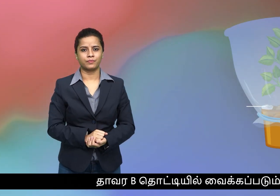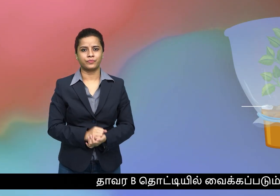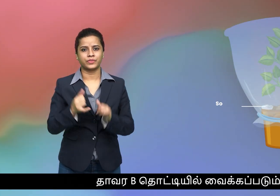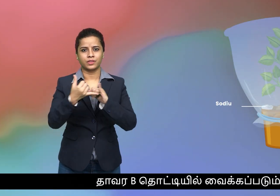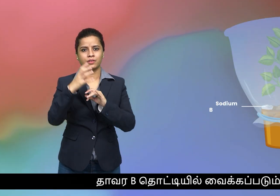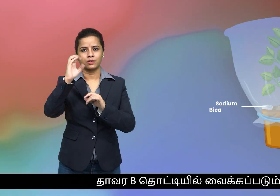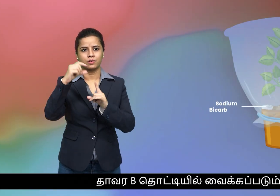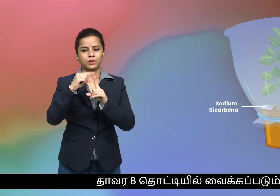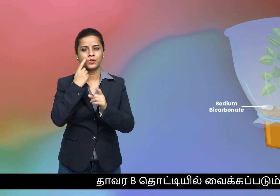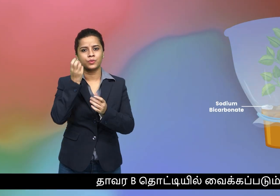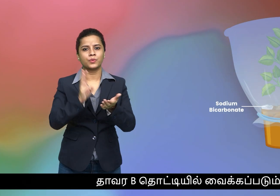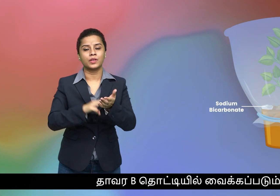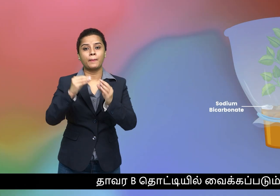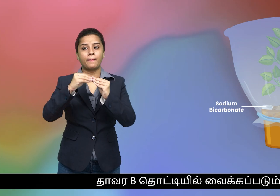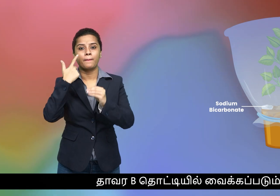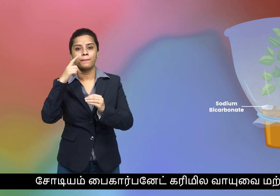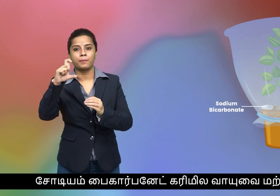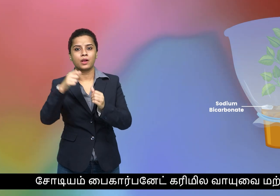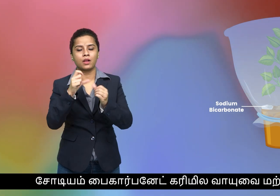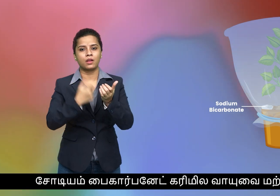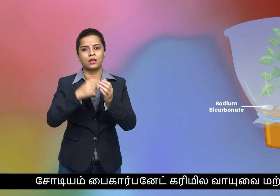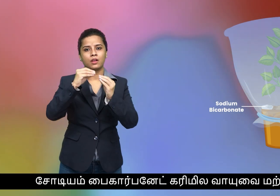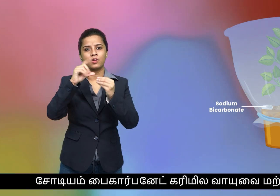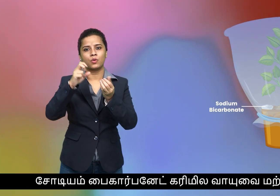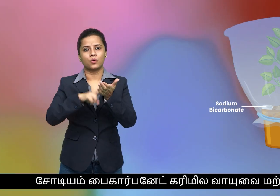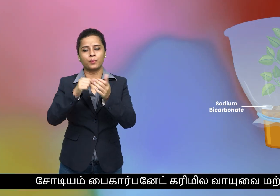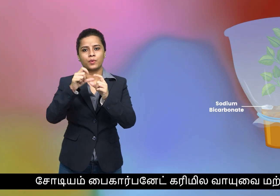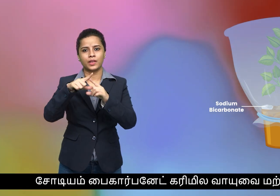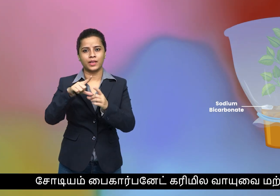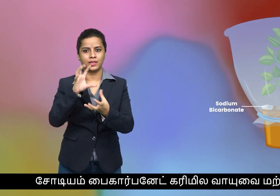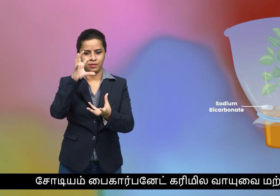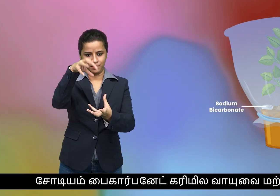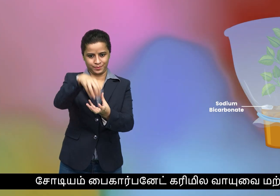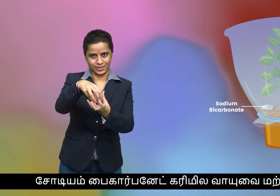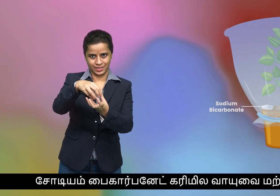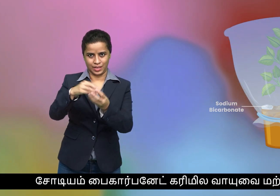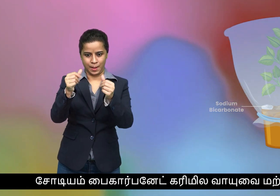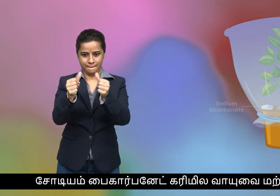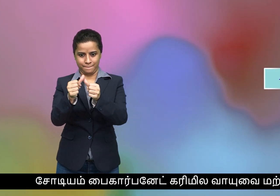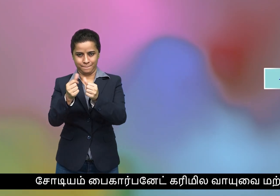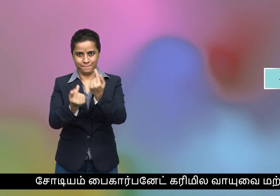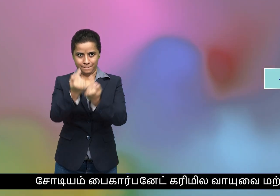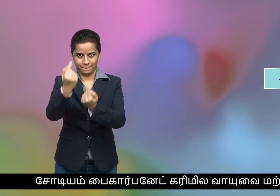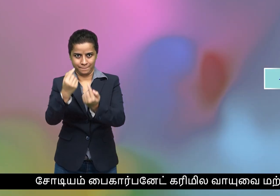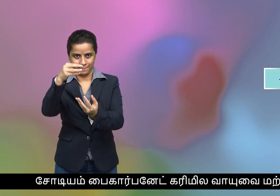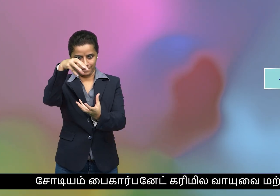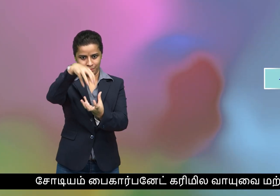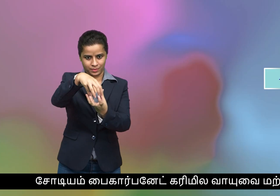தாவர பி தொட்டியில் வைக்கப்படும் சோடியம் பைகார்பனேட் கரிமல வாயுவை வெளிப்படுத்துகிறது